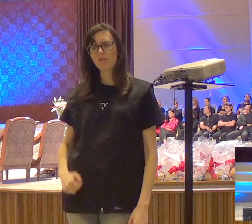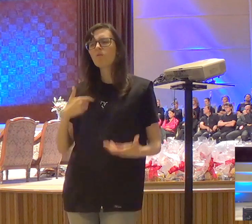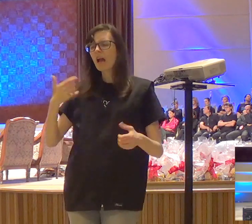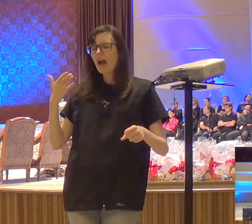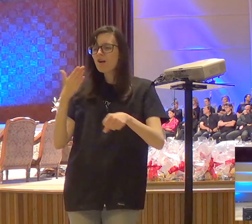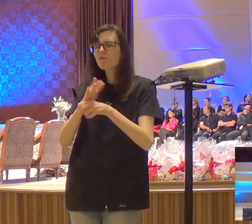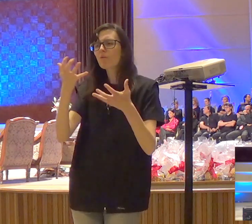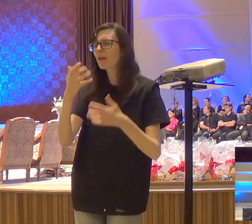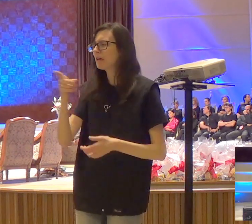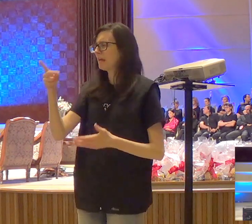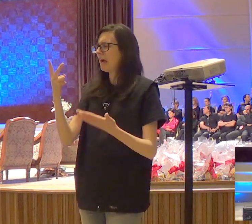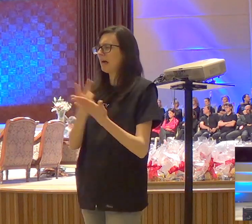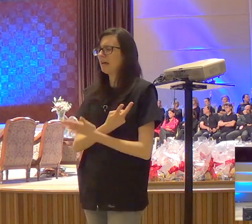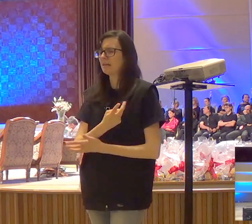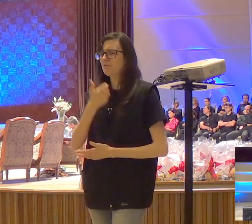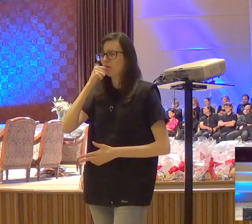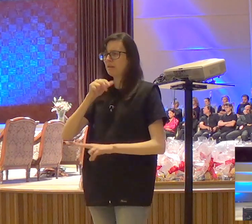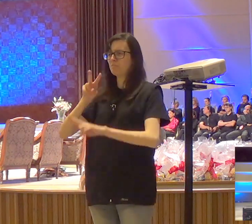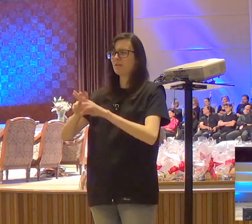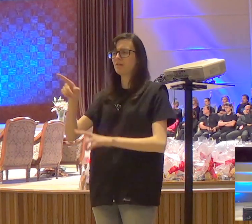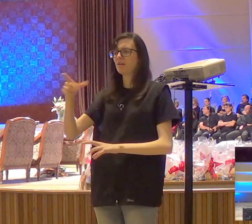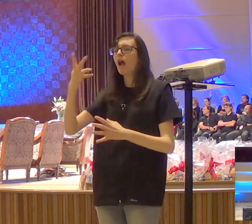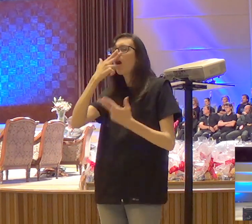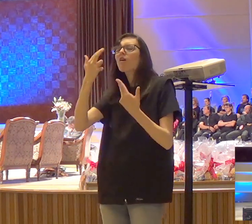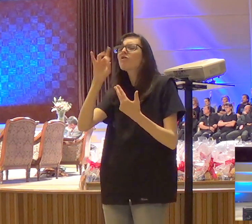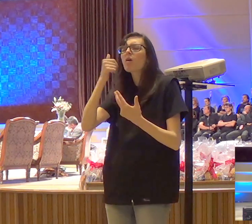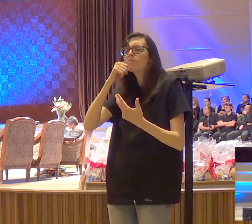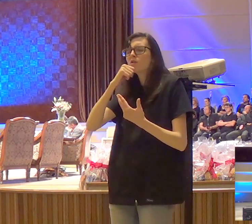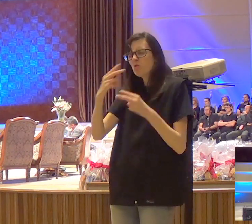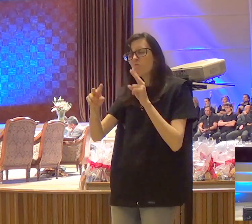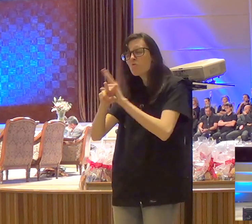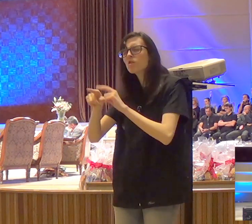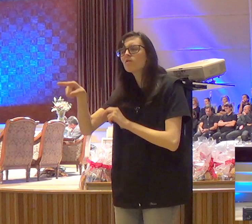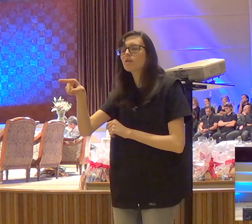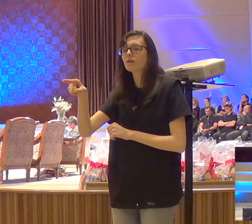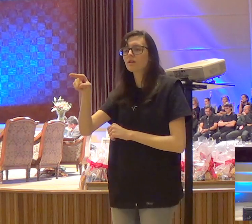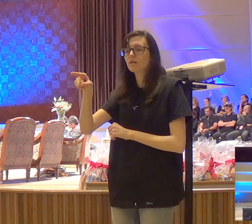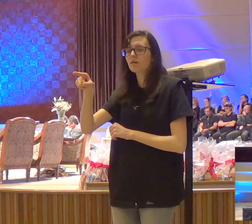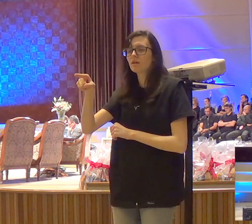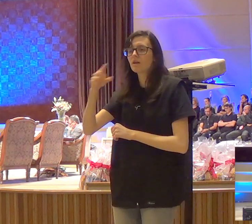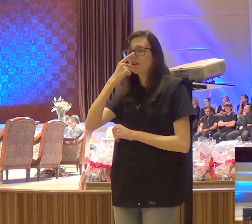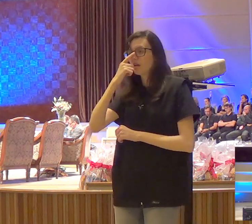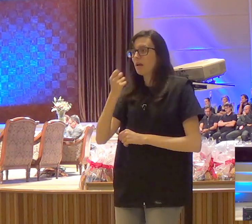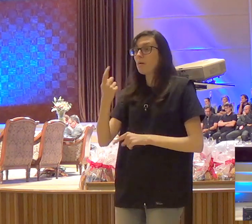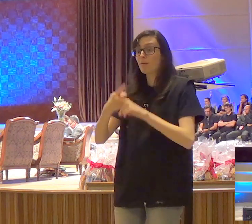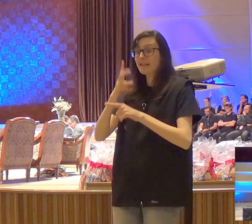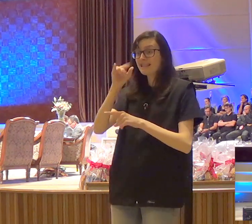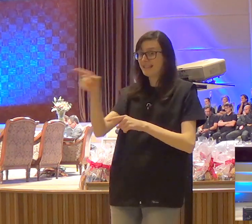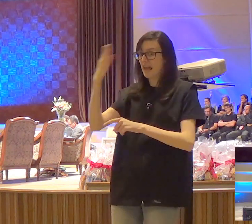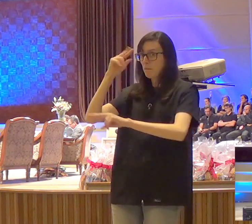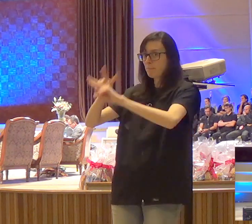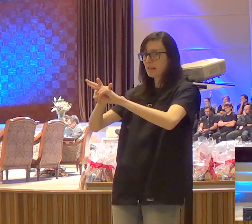yesterday, se você tivesse abraçado aquela mulher ontem na prisão, it might mess up your life. provavelmente isso ia bagunçar a sua vida,